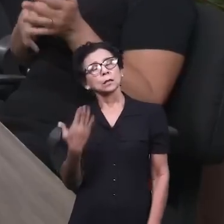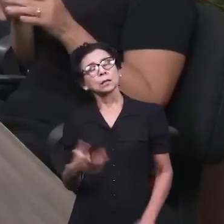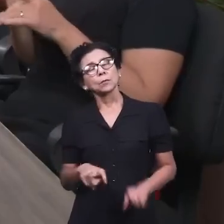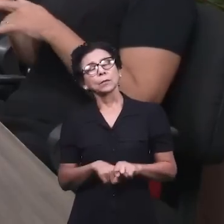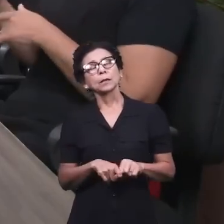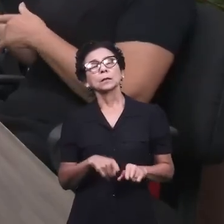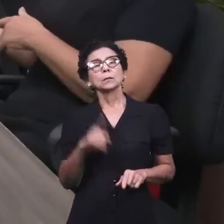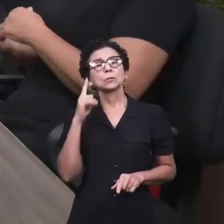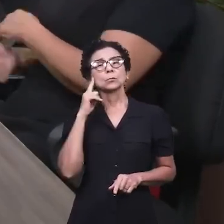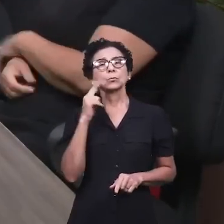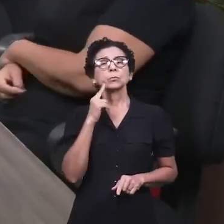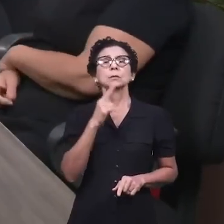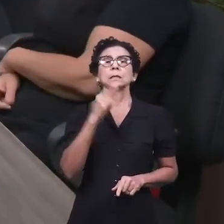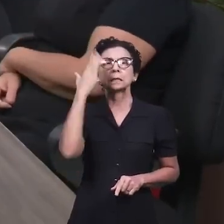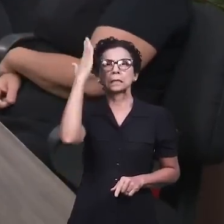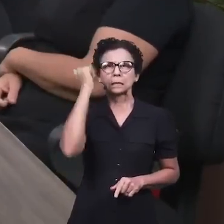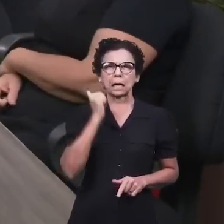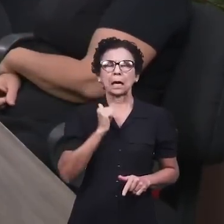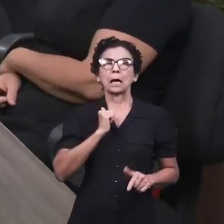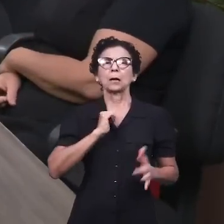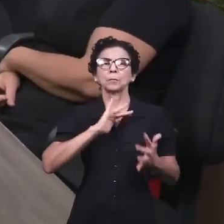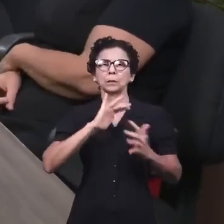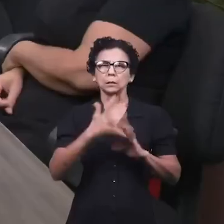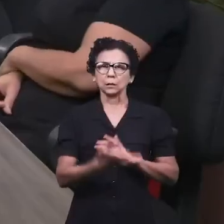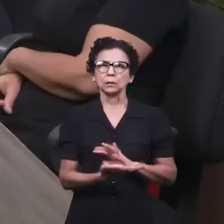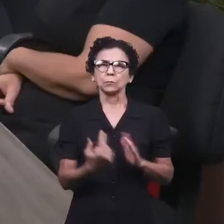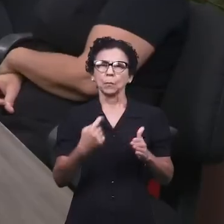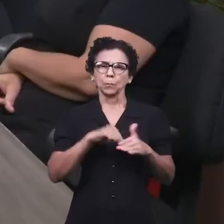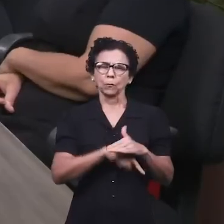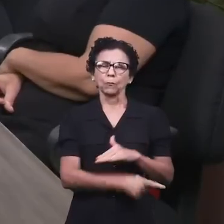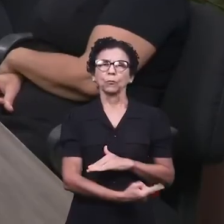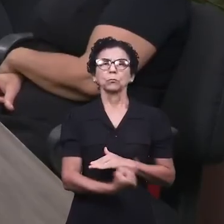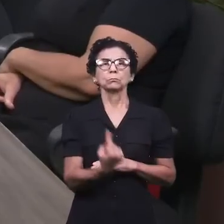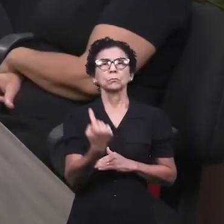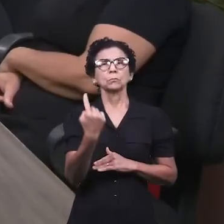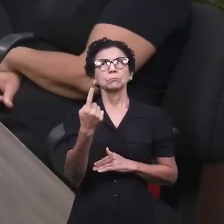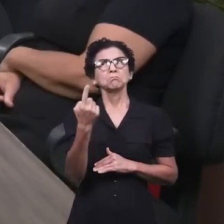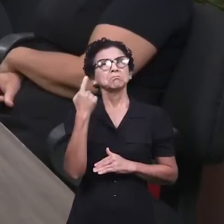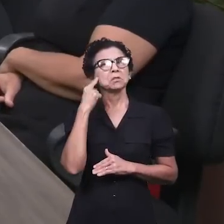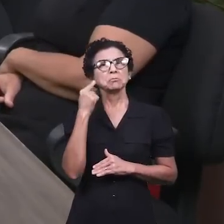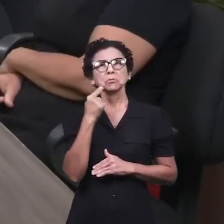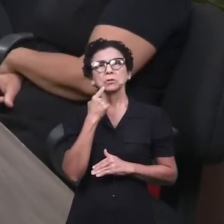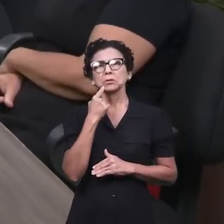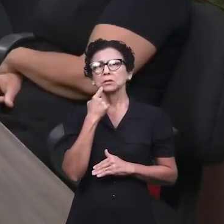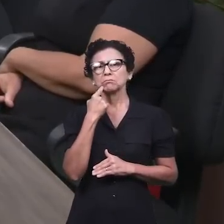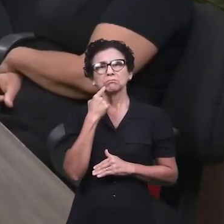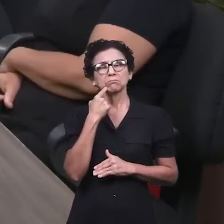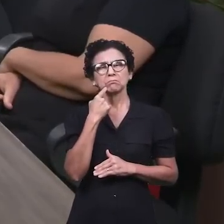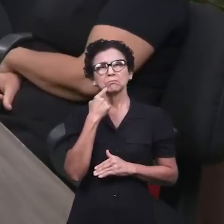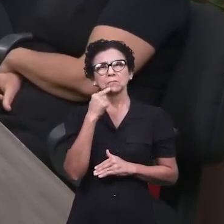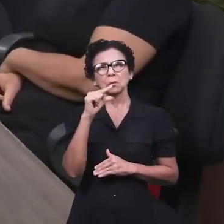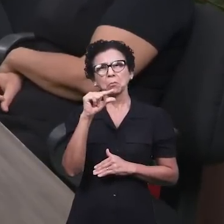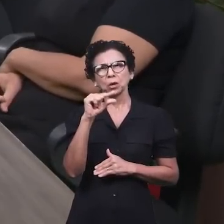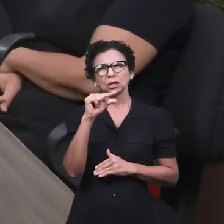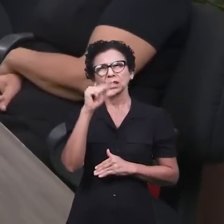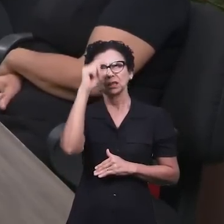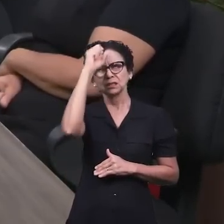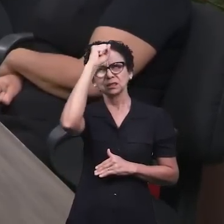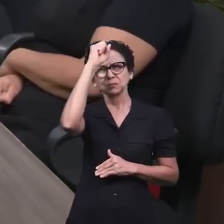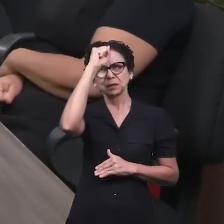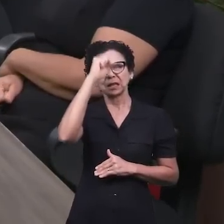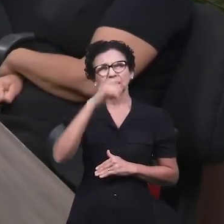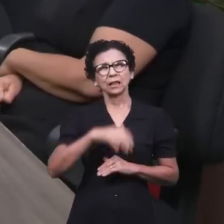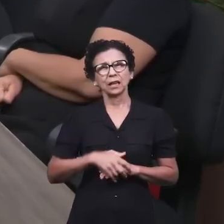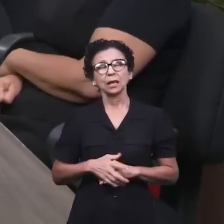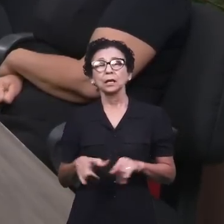mesmo. Então tem essas especificações também. Não só que não conhece Libras, né? Às vezes não conhece a Bíblia. A Bíblia, Né? exatamente. Então